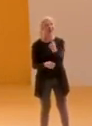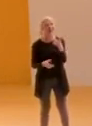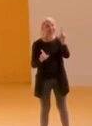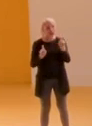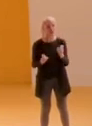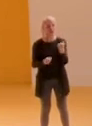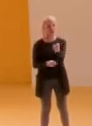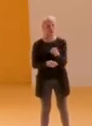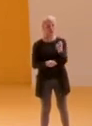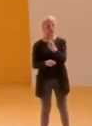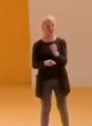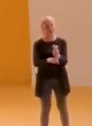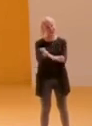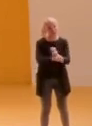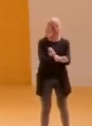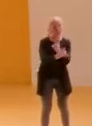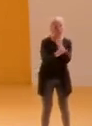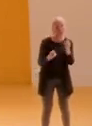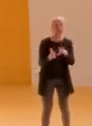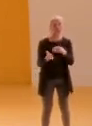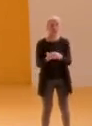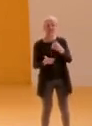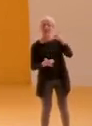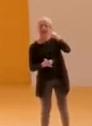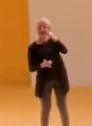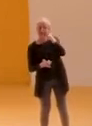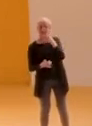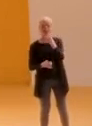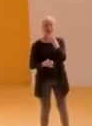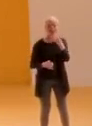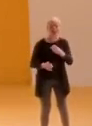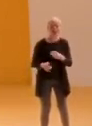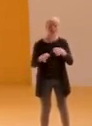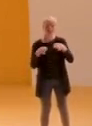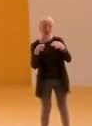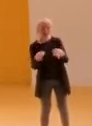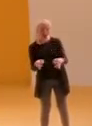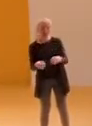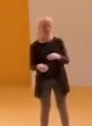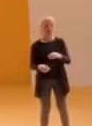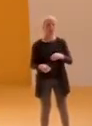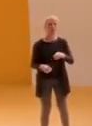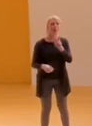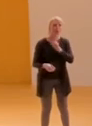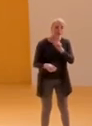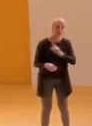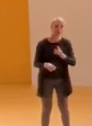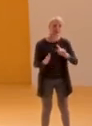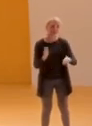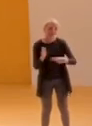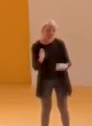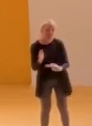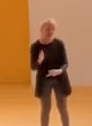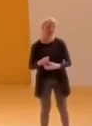klientami mamy telefon elektryczność auta lodówkę pralkę